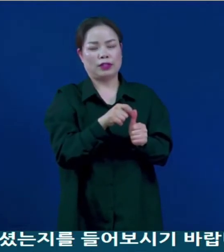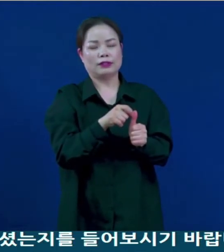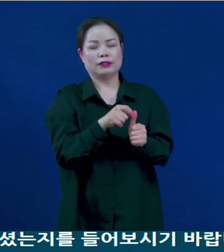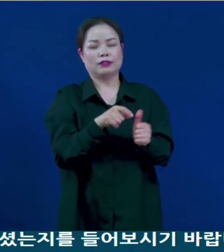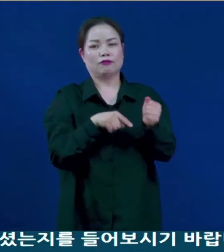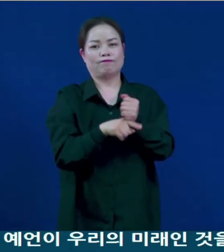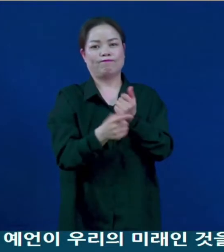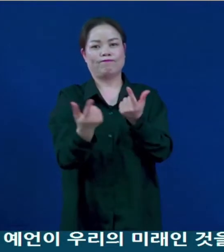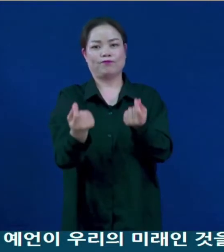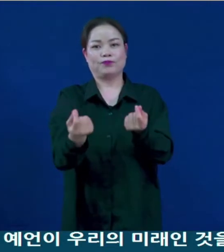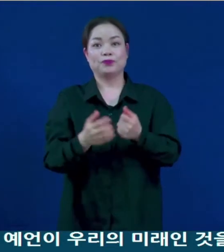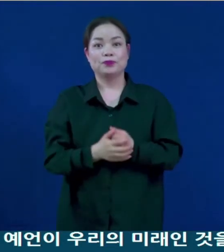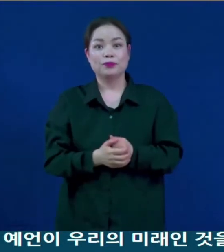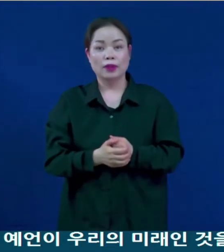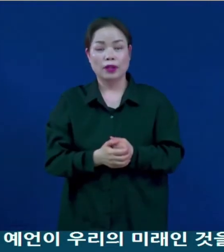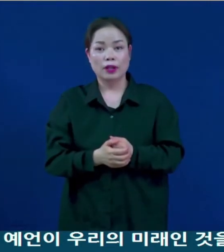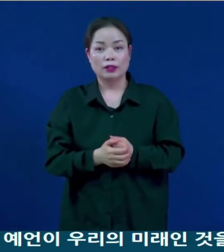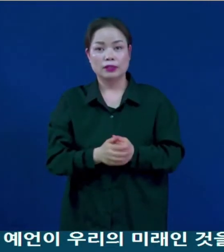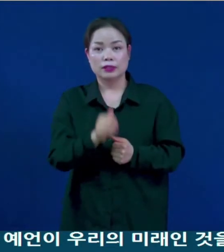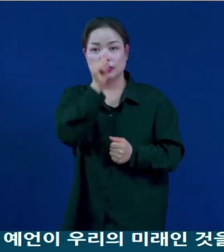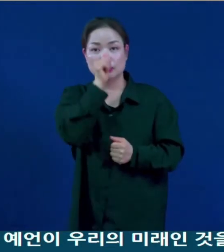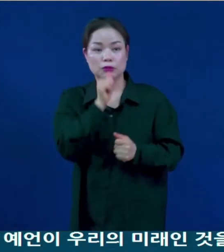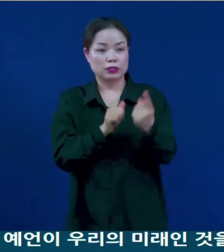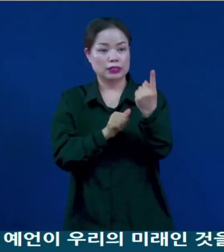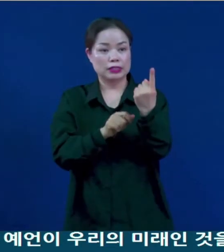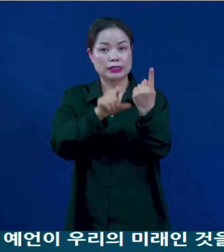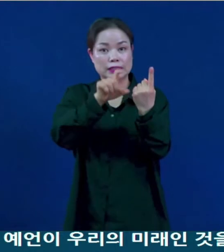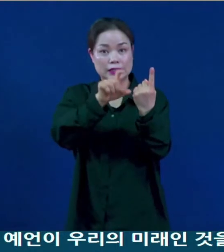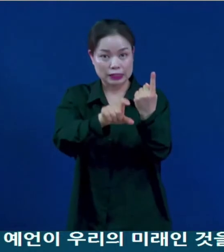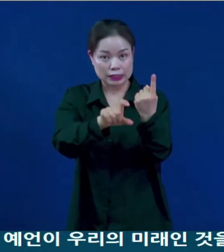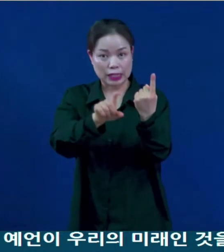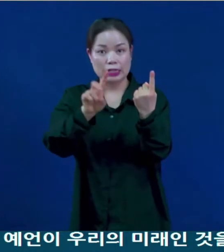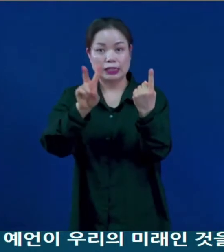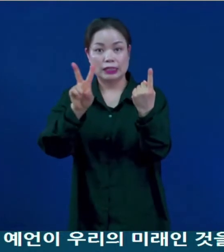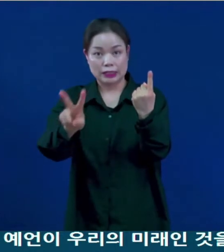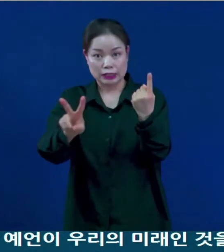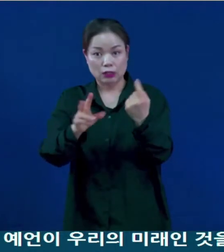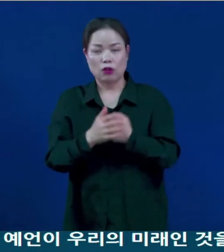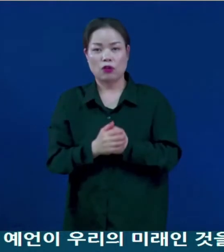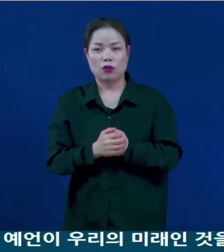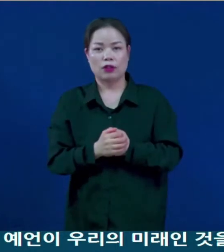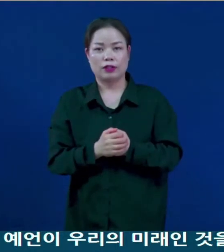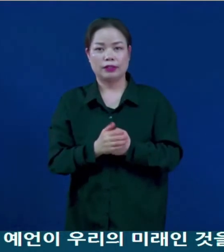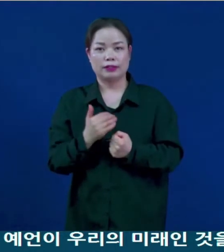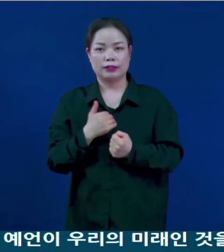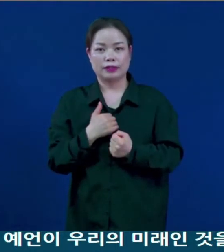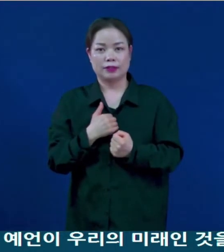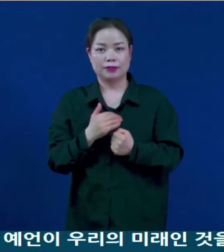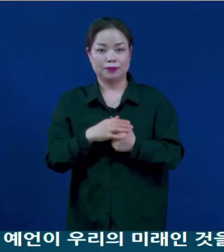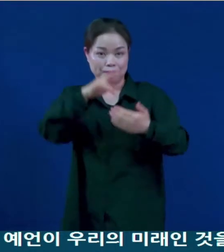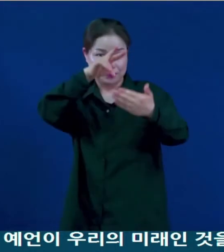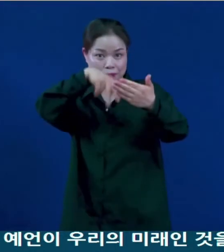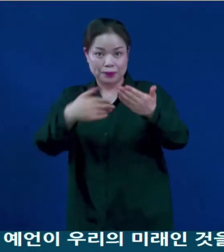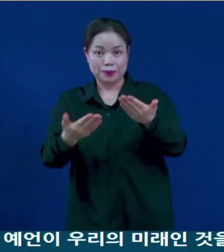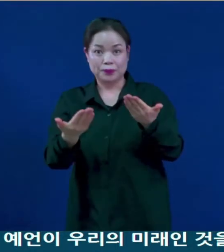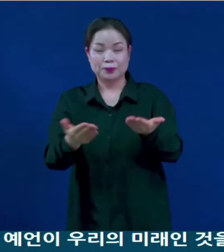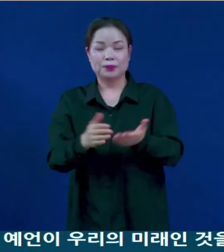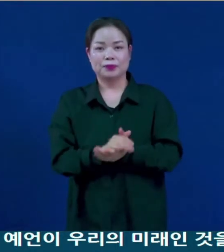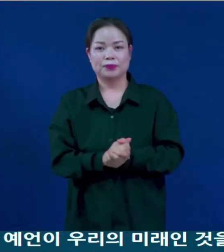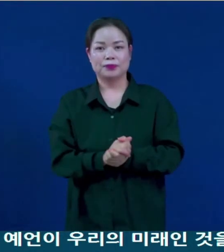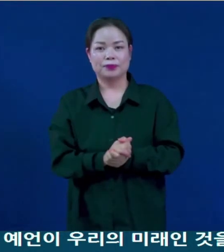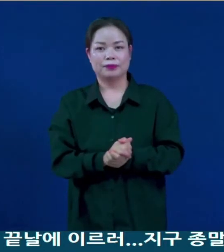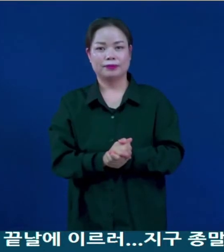뜻합니다. 히브리서 1장 1절에서 2절을 제가 봉독해 드리겠습니다.